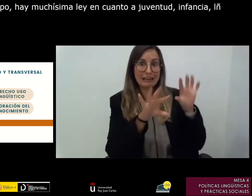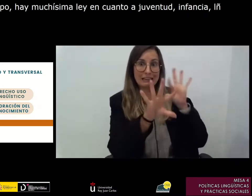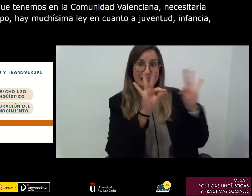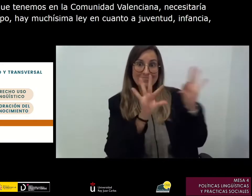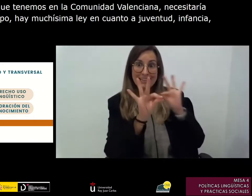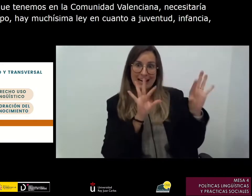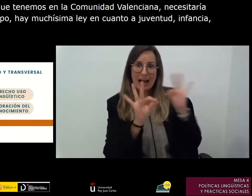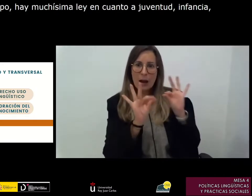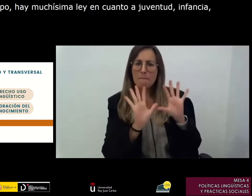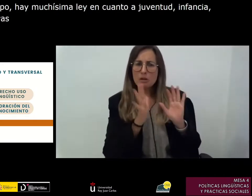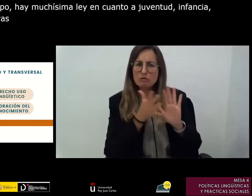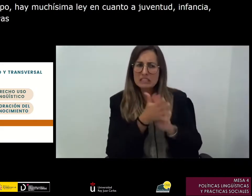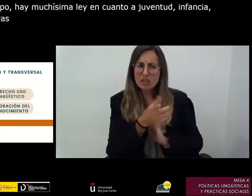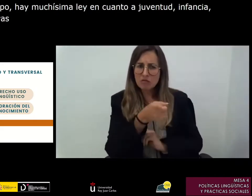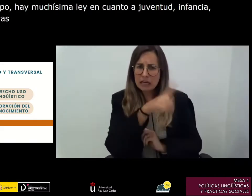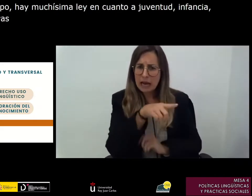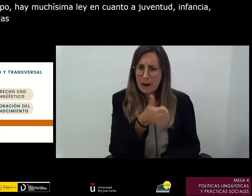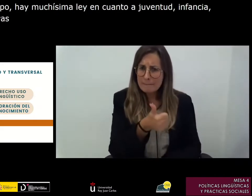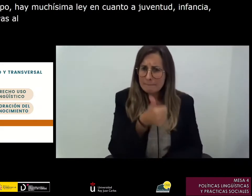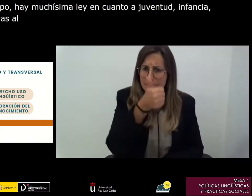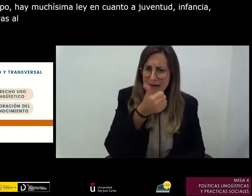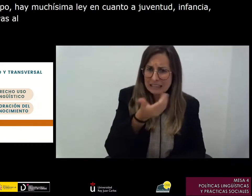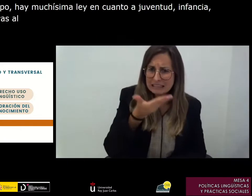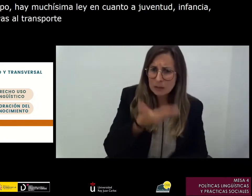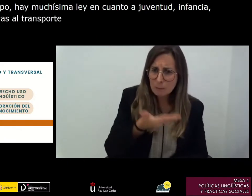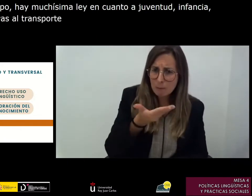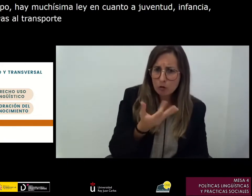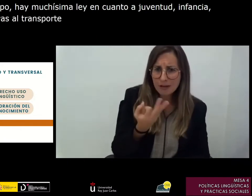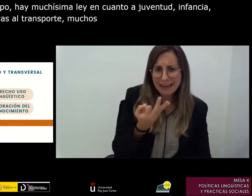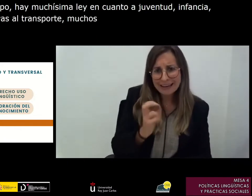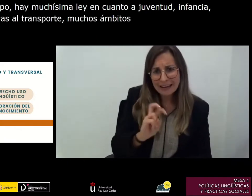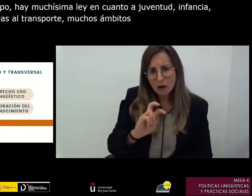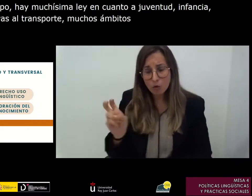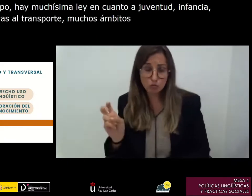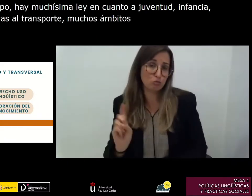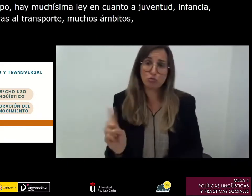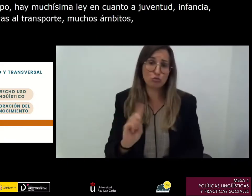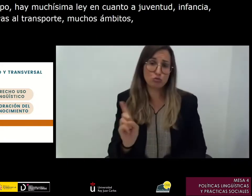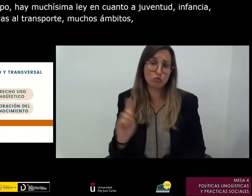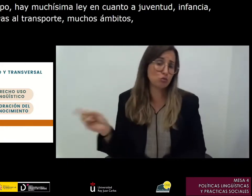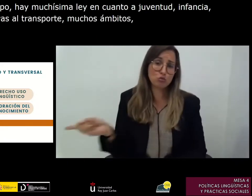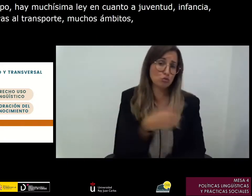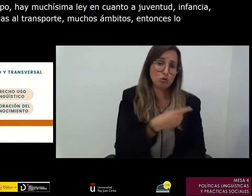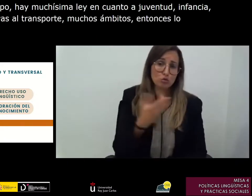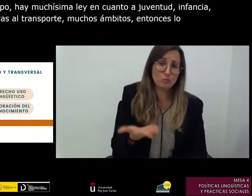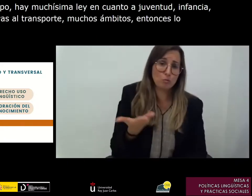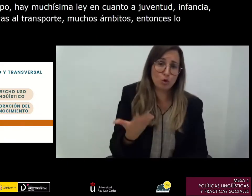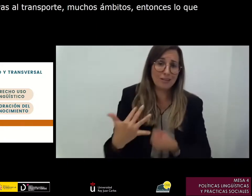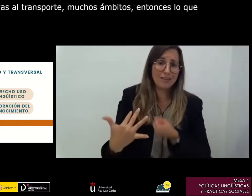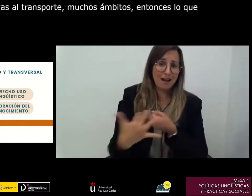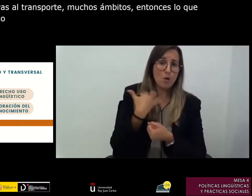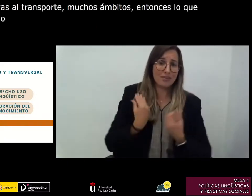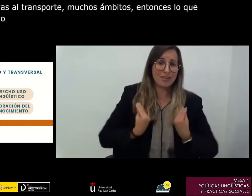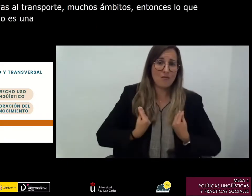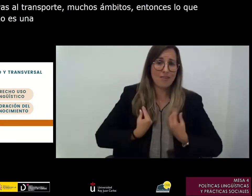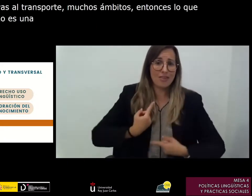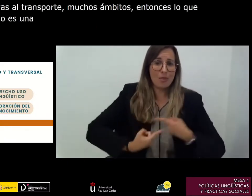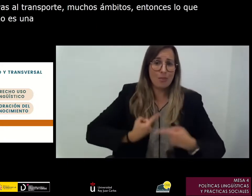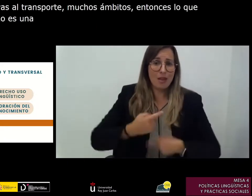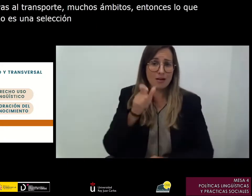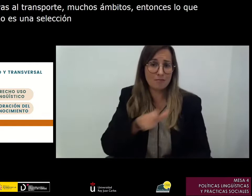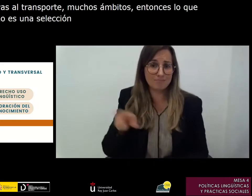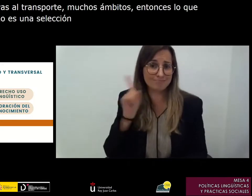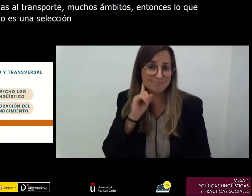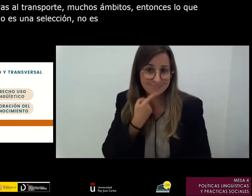lengua de signos, pero es imposible. Entonces, lo que hemos hecho es una selección, no es que sean las leyes más importantes o los decretos más importantes, todas son